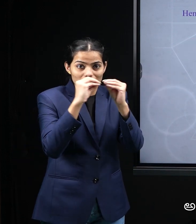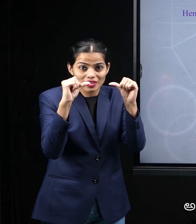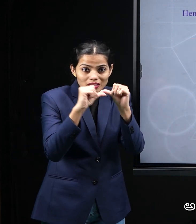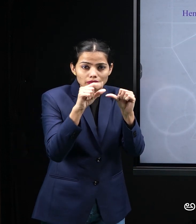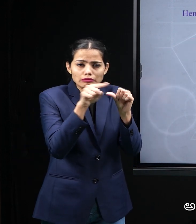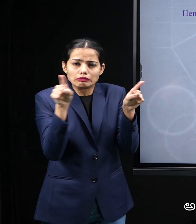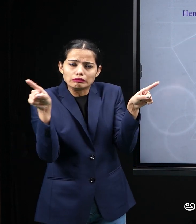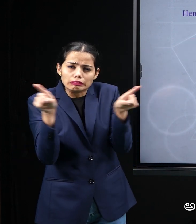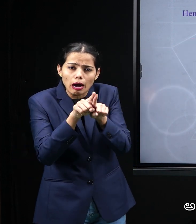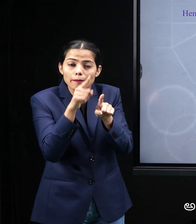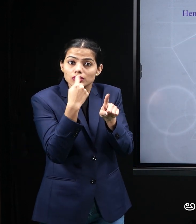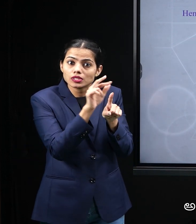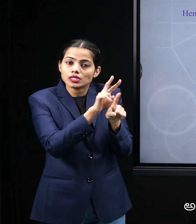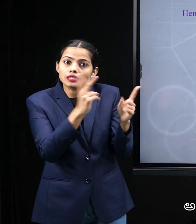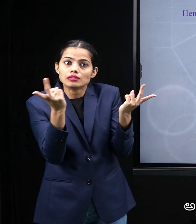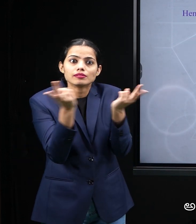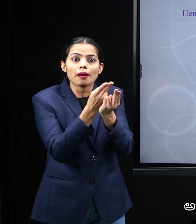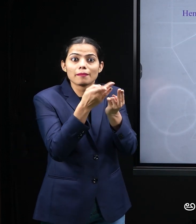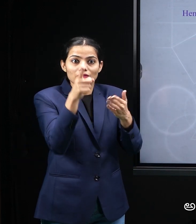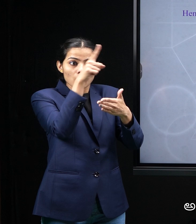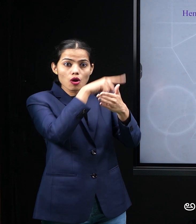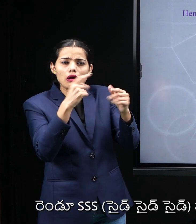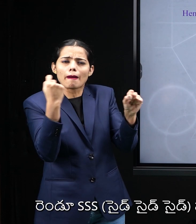OBA ట్రయాంగిల్ OBC రెండు